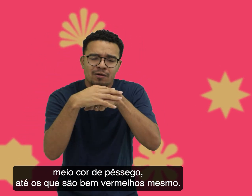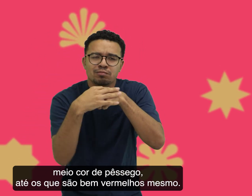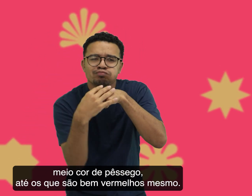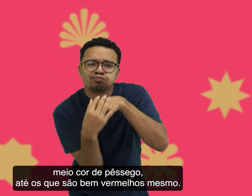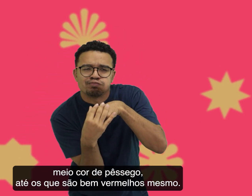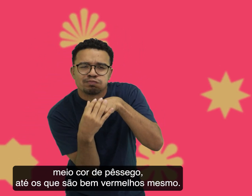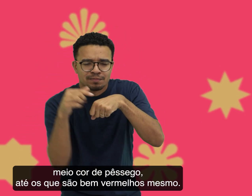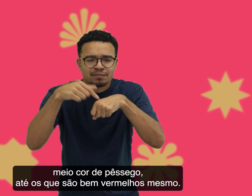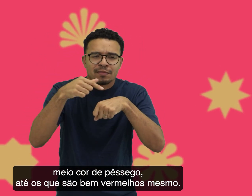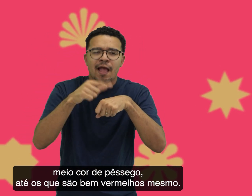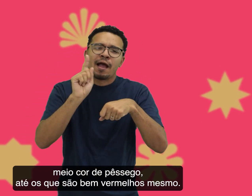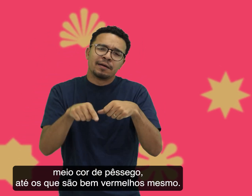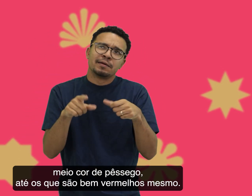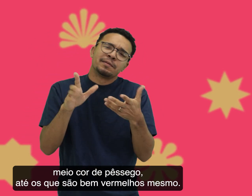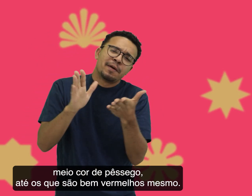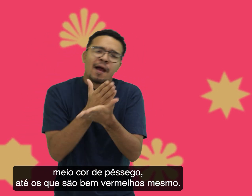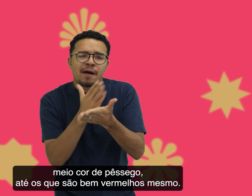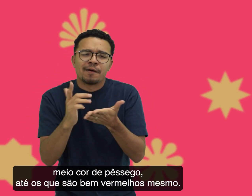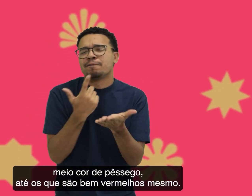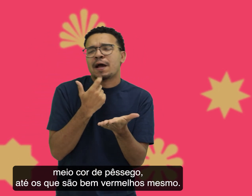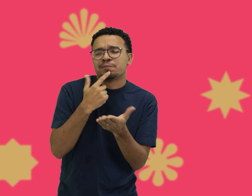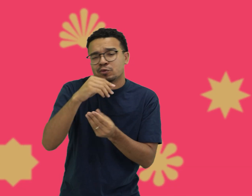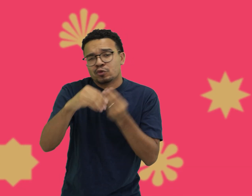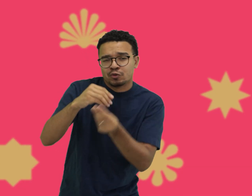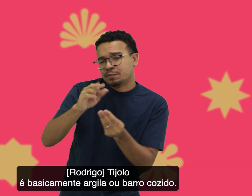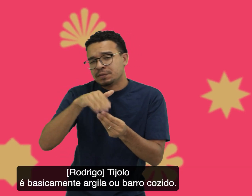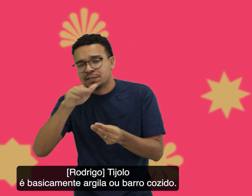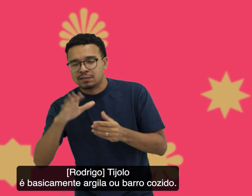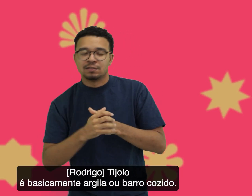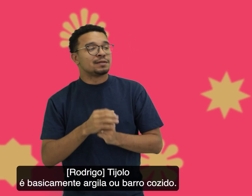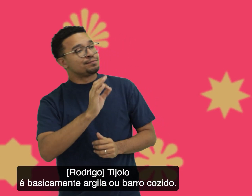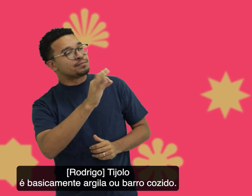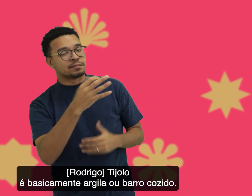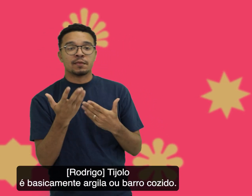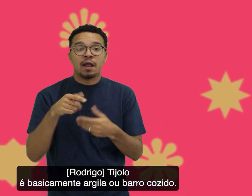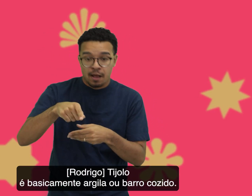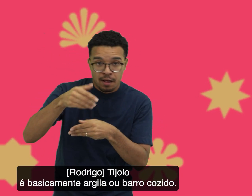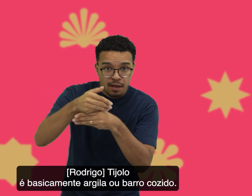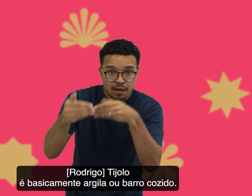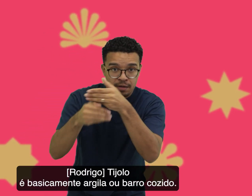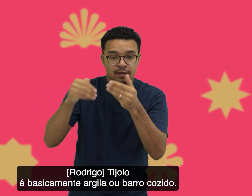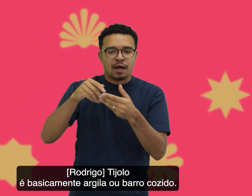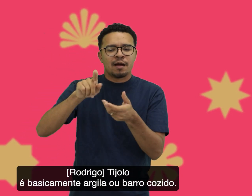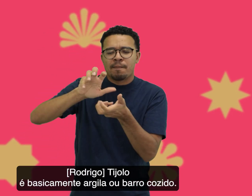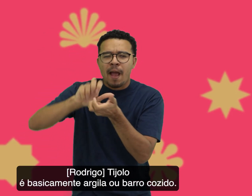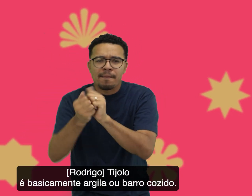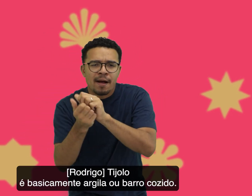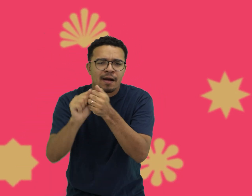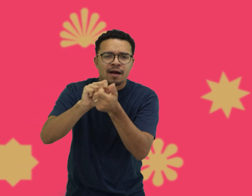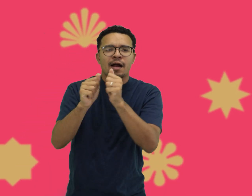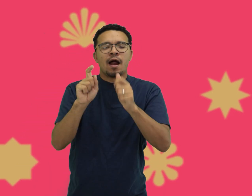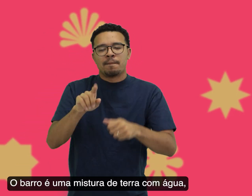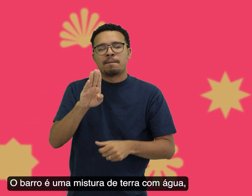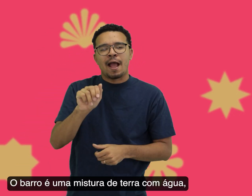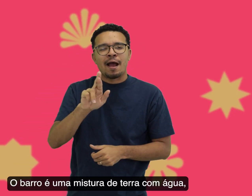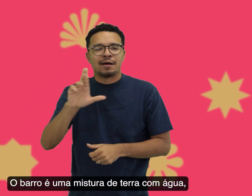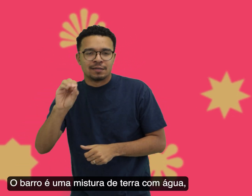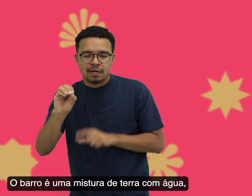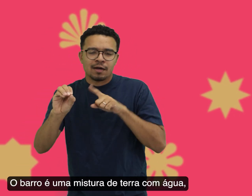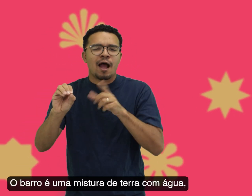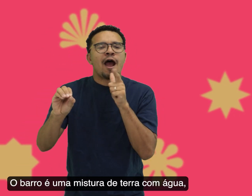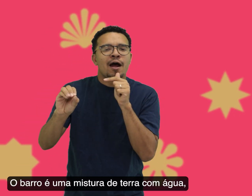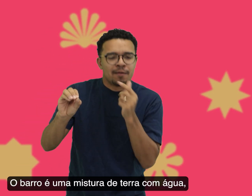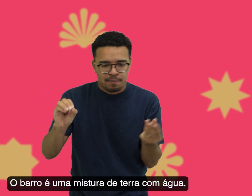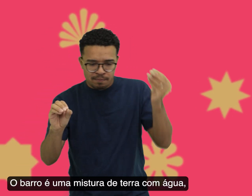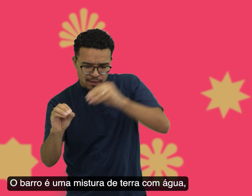claro, meio cor de pêssego, até os que são bem vermelhos mesmo. Tijolo é basicamente argila ou barro cozido.